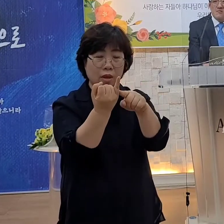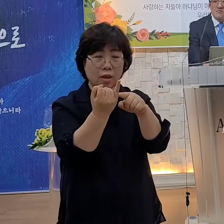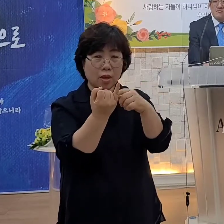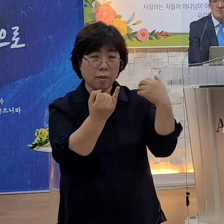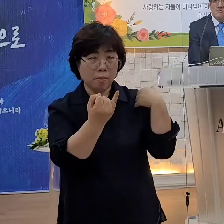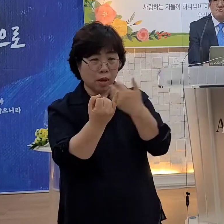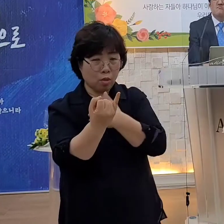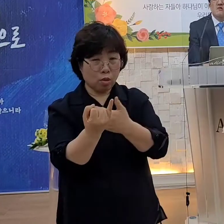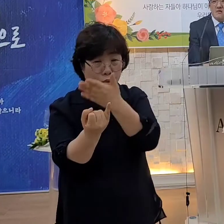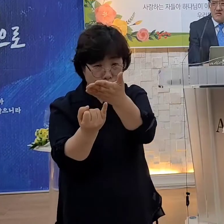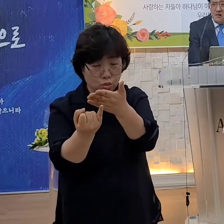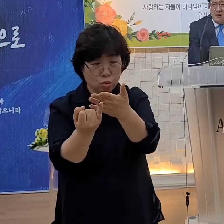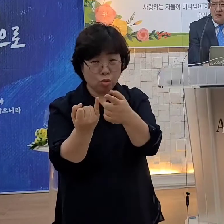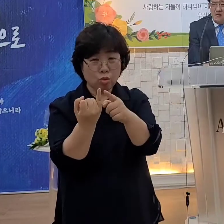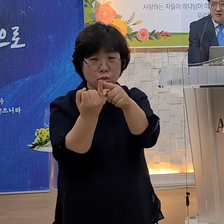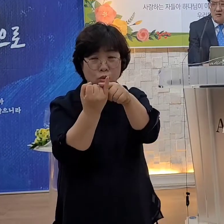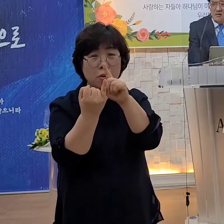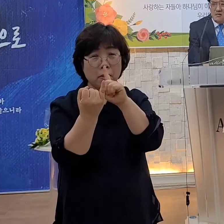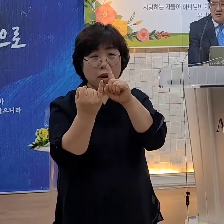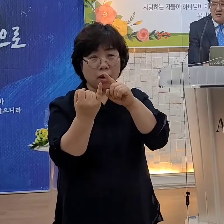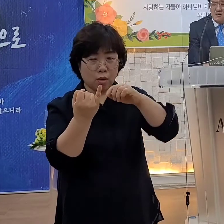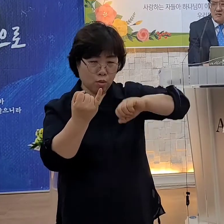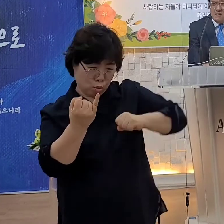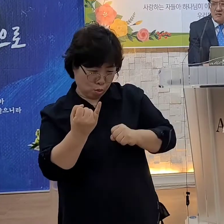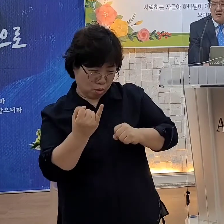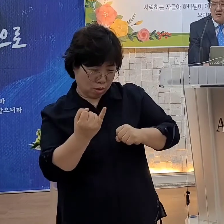말에 순종해야 되겠다.